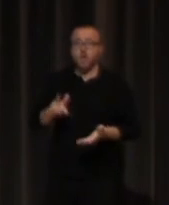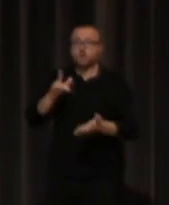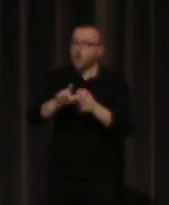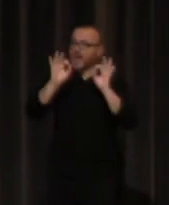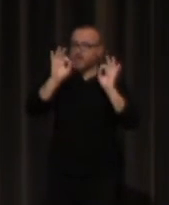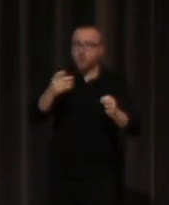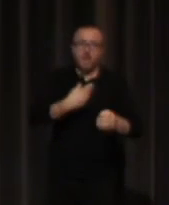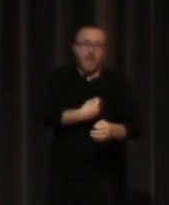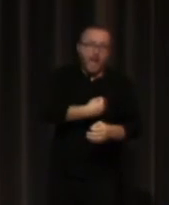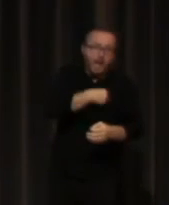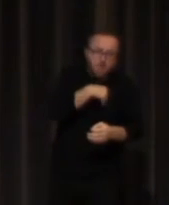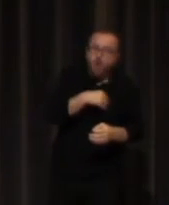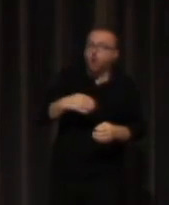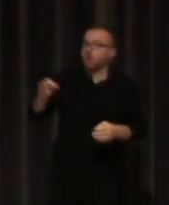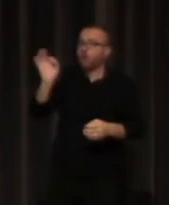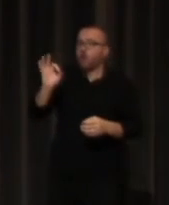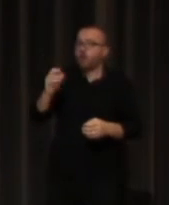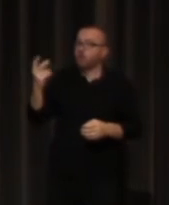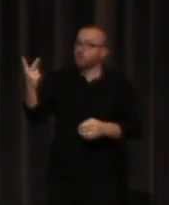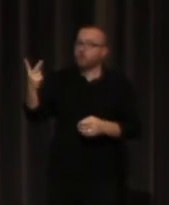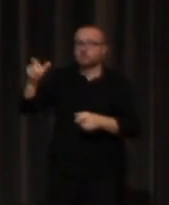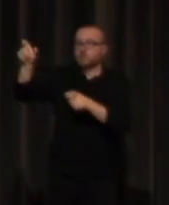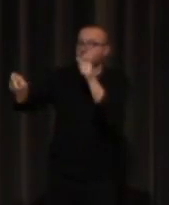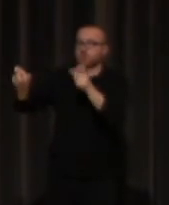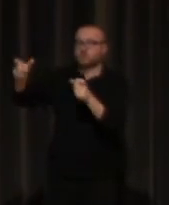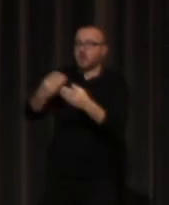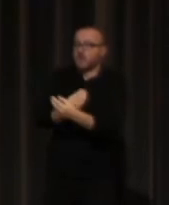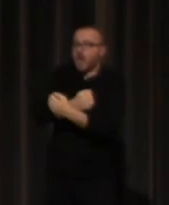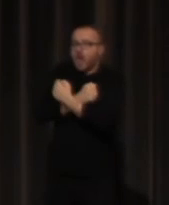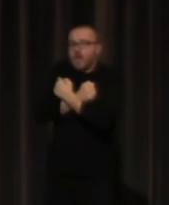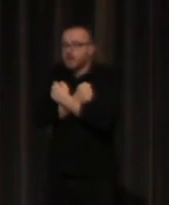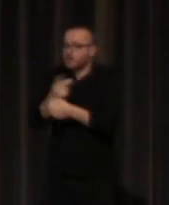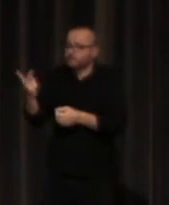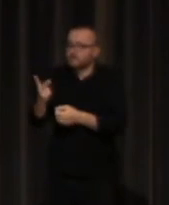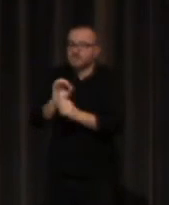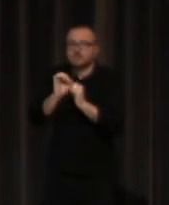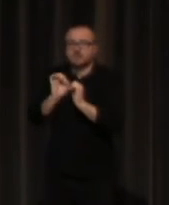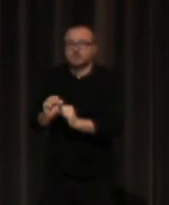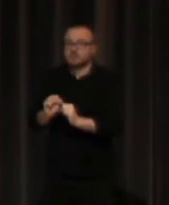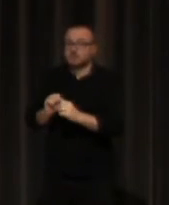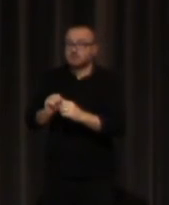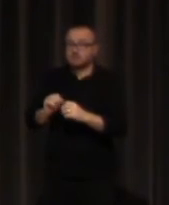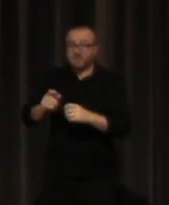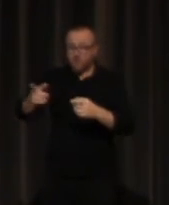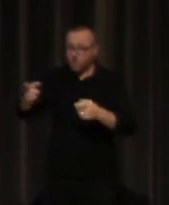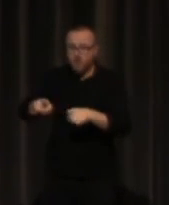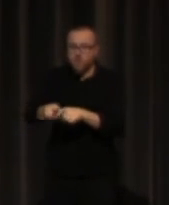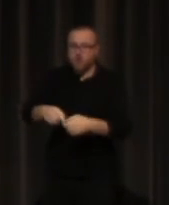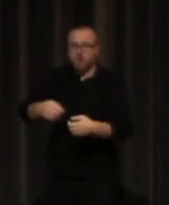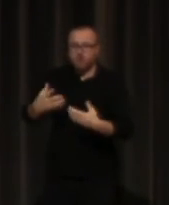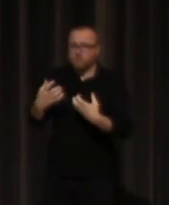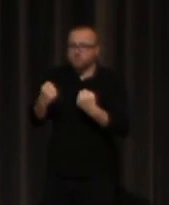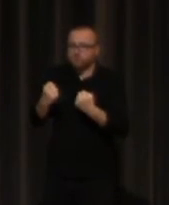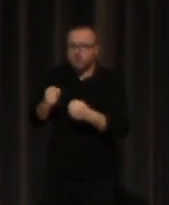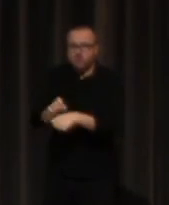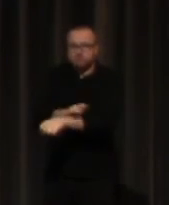podem posar que aquesta comunió entre dues persones pogués ser la més intensa del que es pugui viure. Si mai